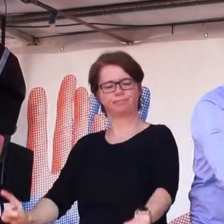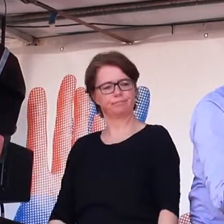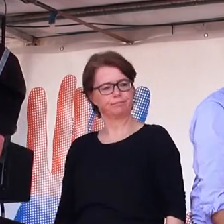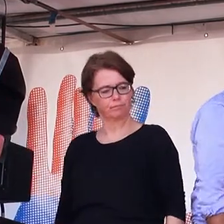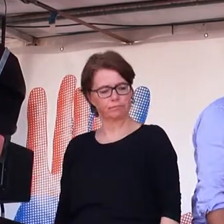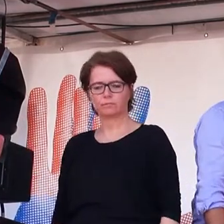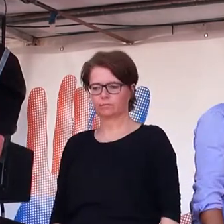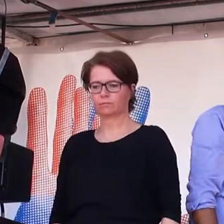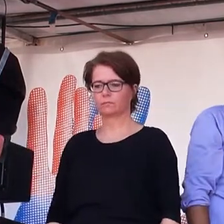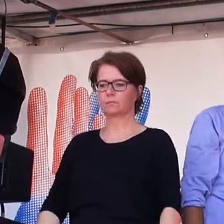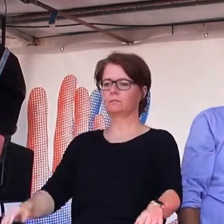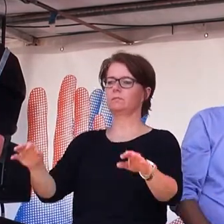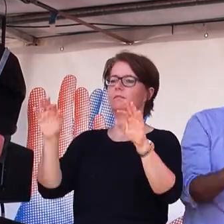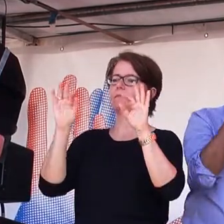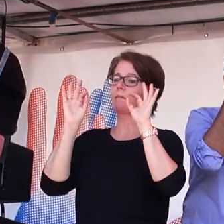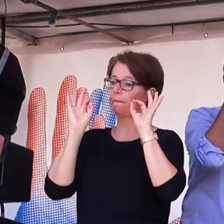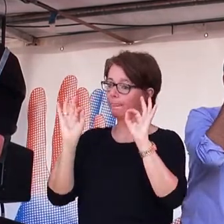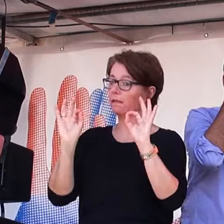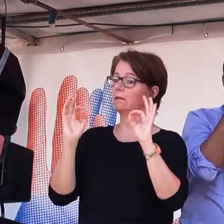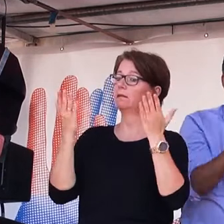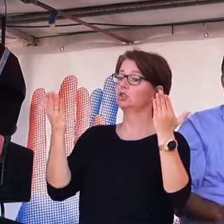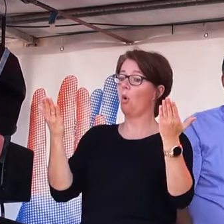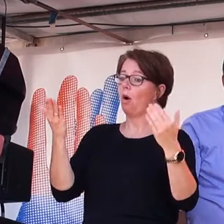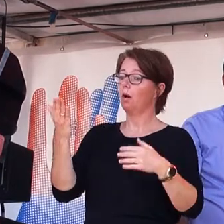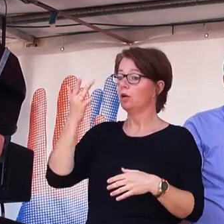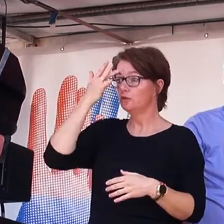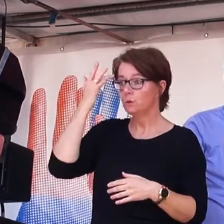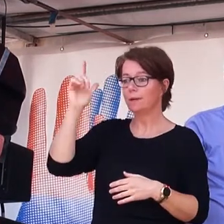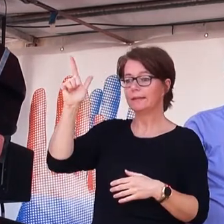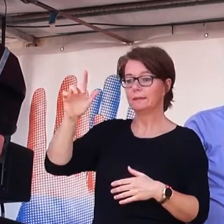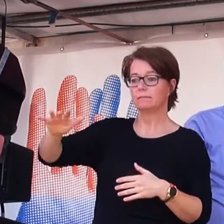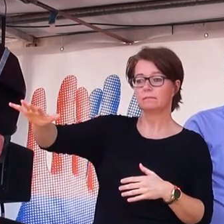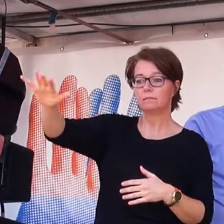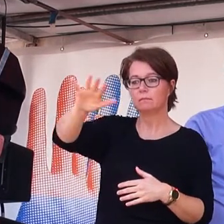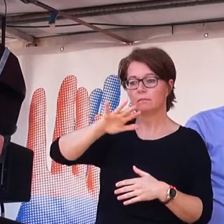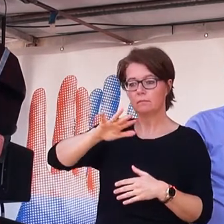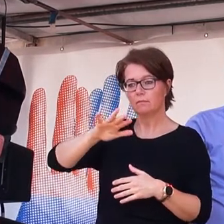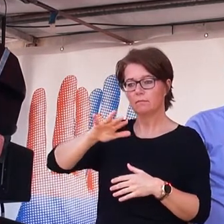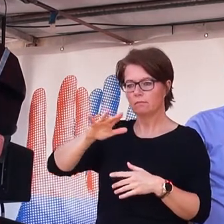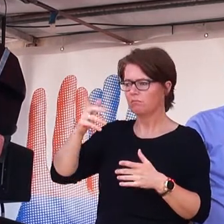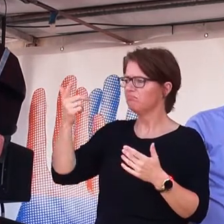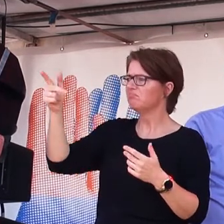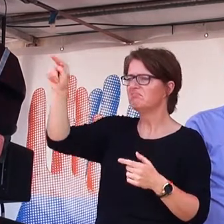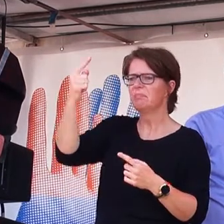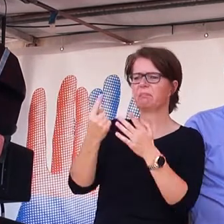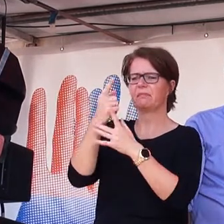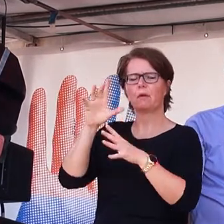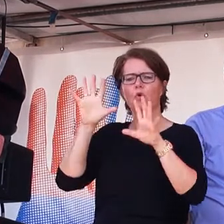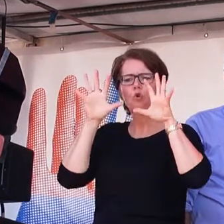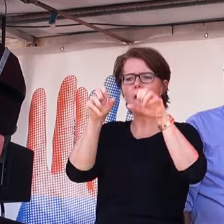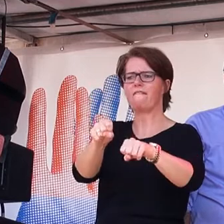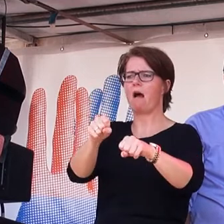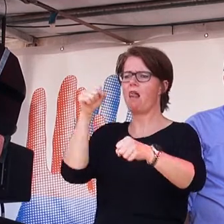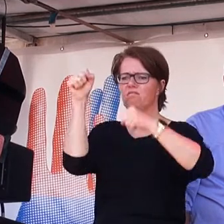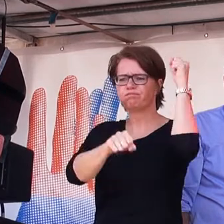Es werden Menschen, nur weil sie schwul oder lesbisch sind, überfallen, verprügelt, geschlagen.